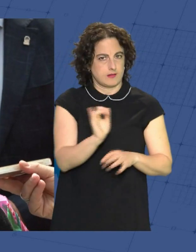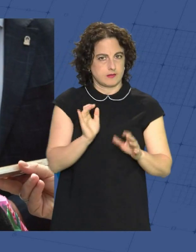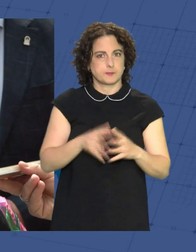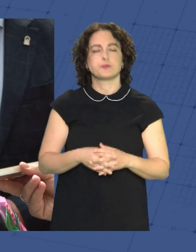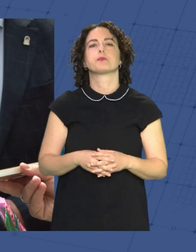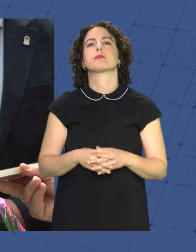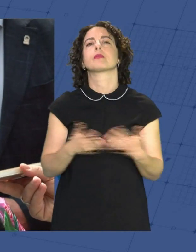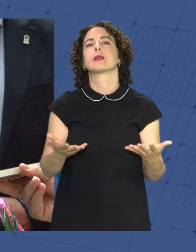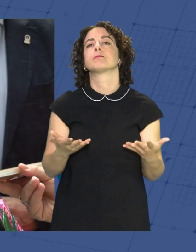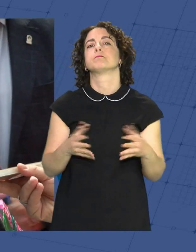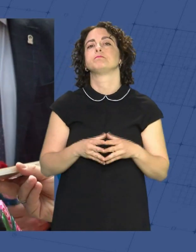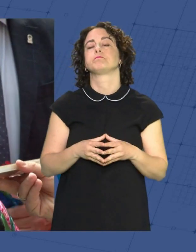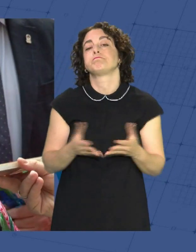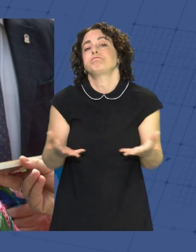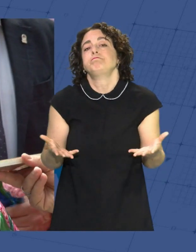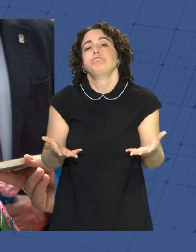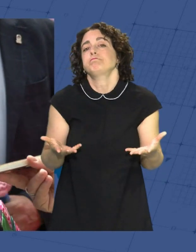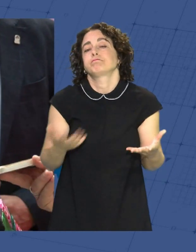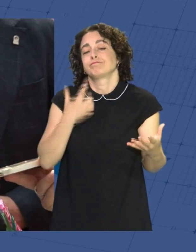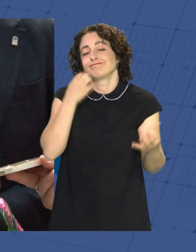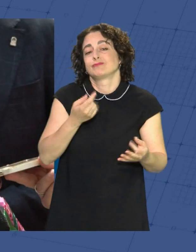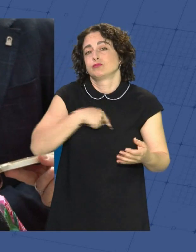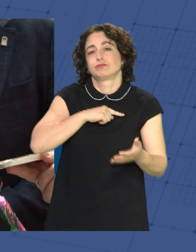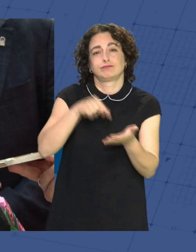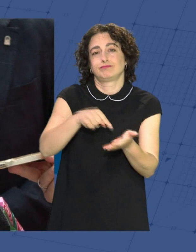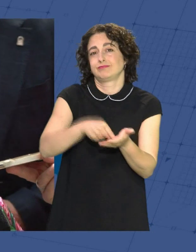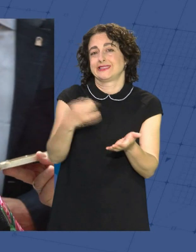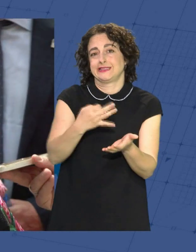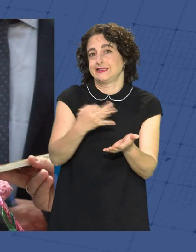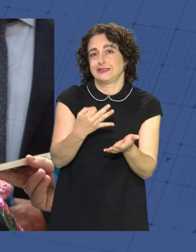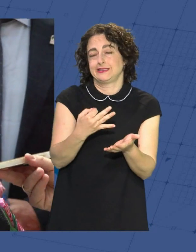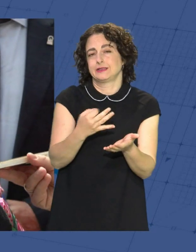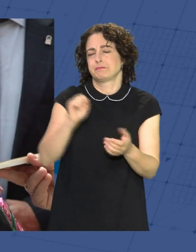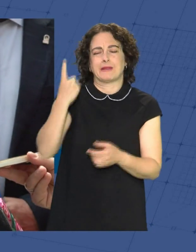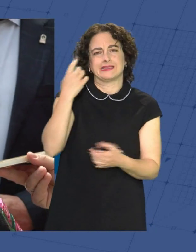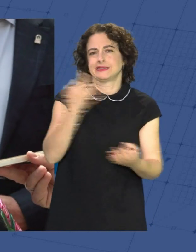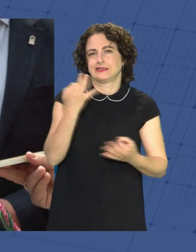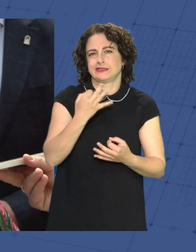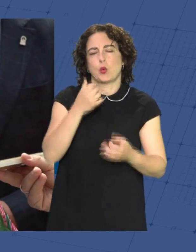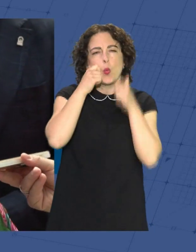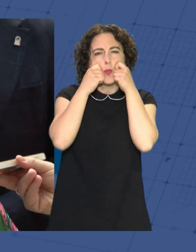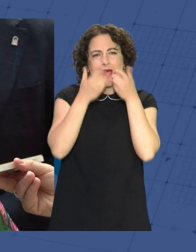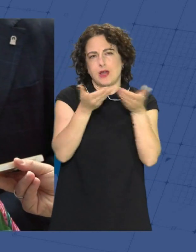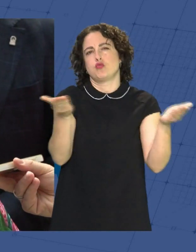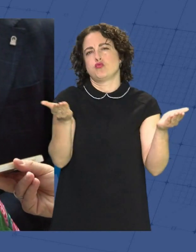Y entonces pues bueno lo que reivindicamos que sobre todo humanización,